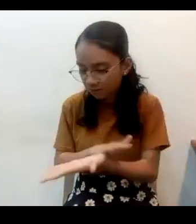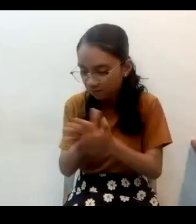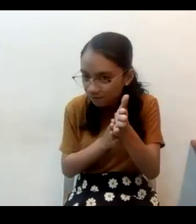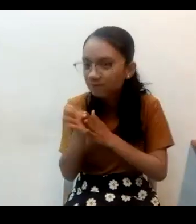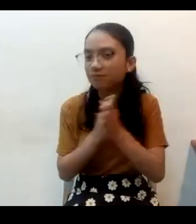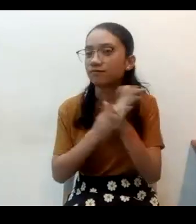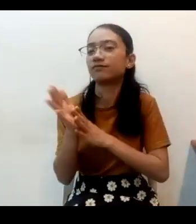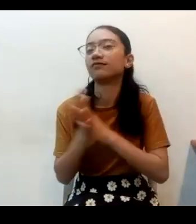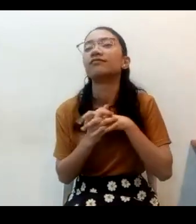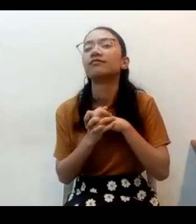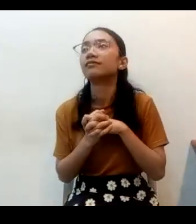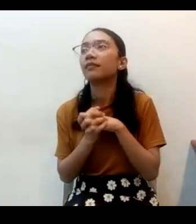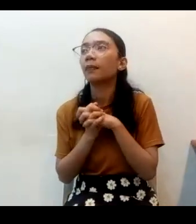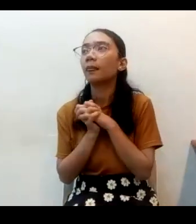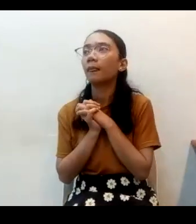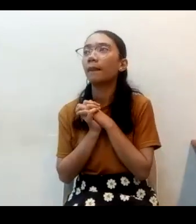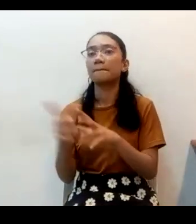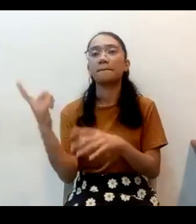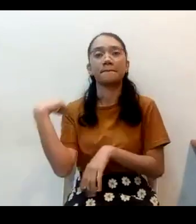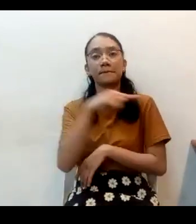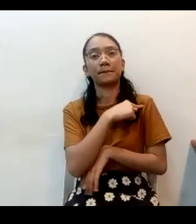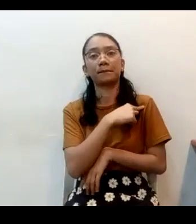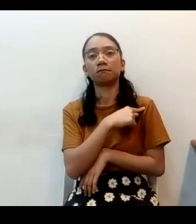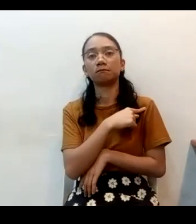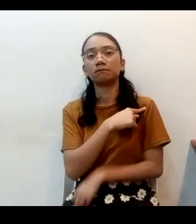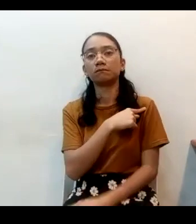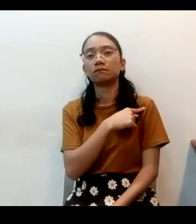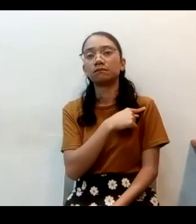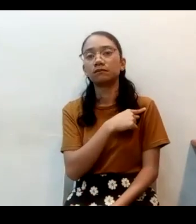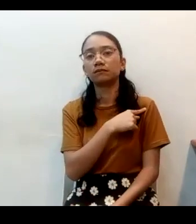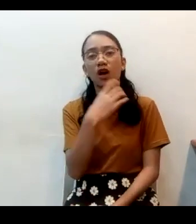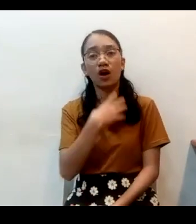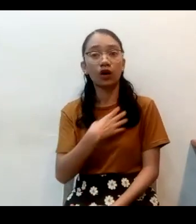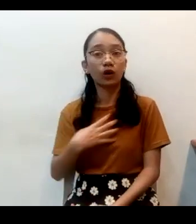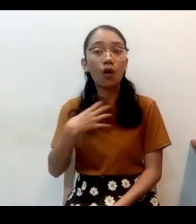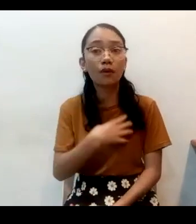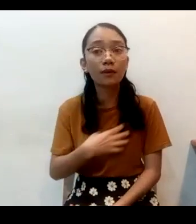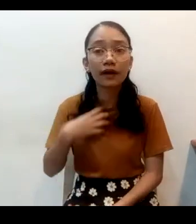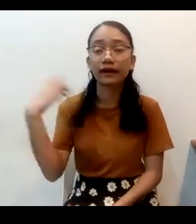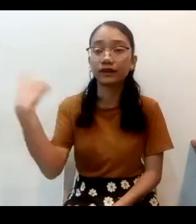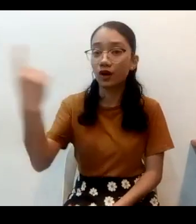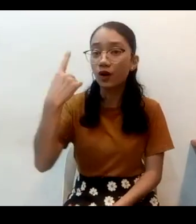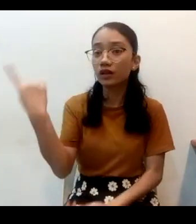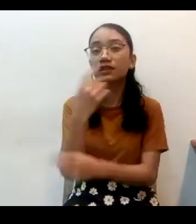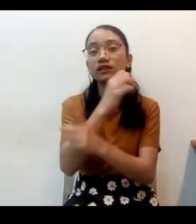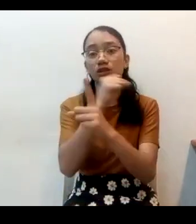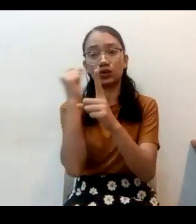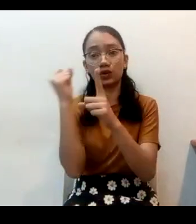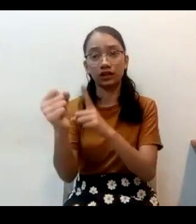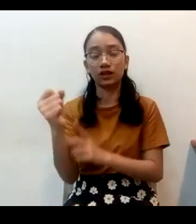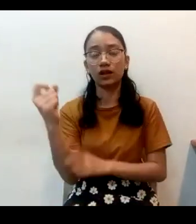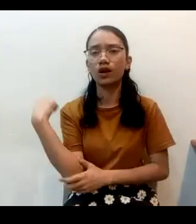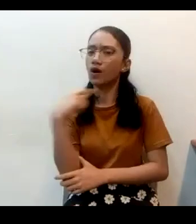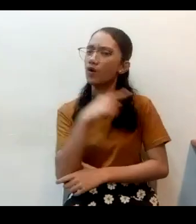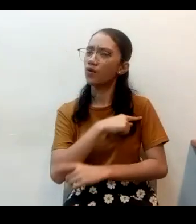na magtrabaho. So, if we complain only about our situation, we cannot find the reason